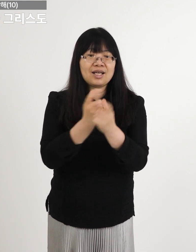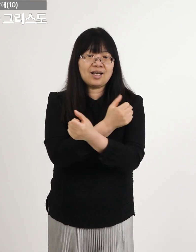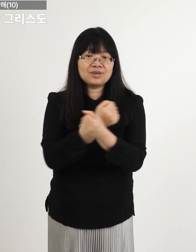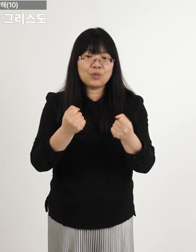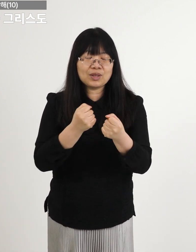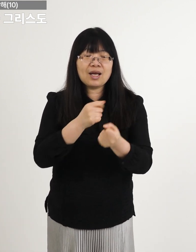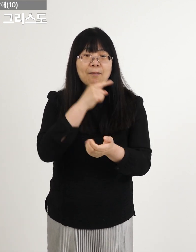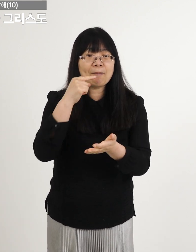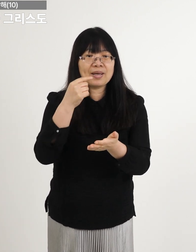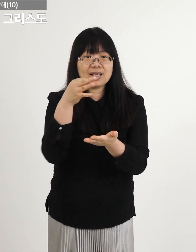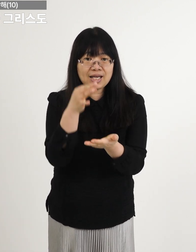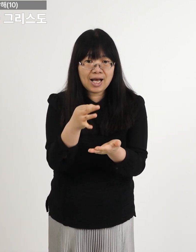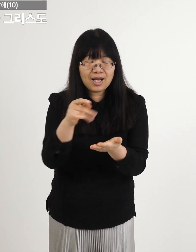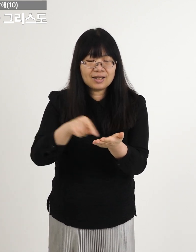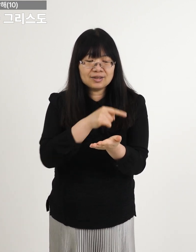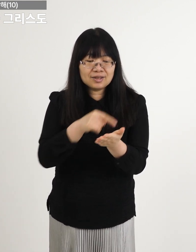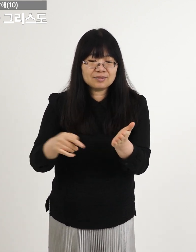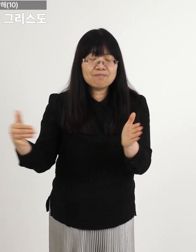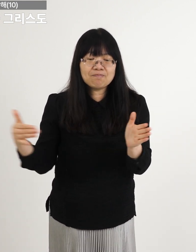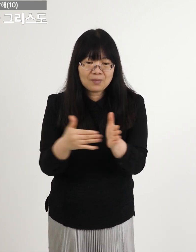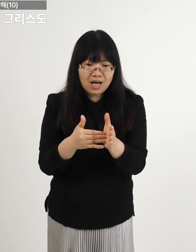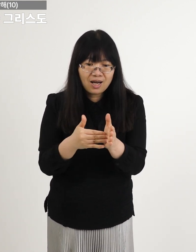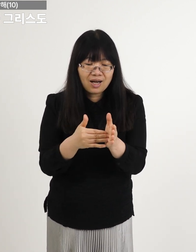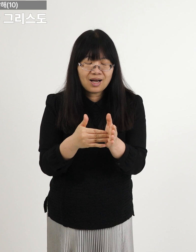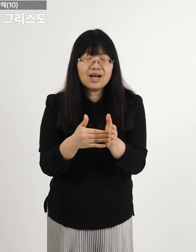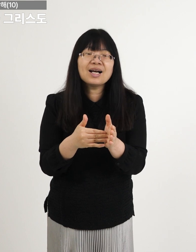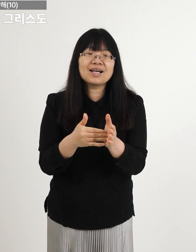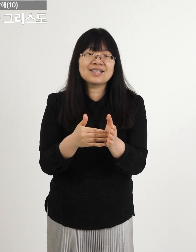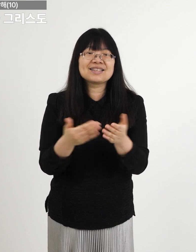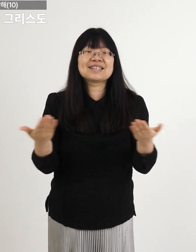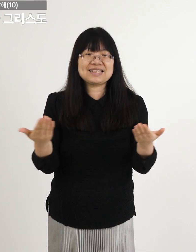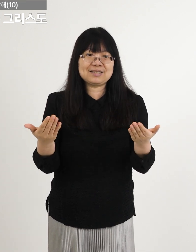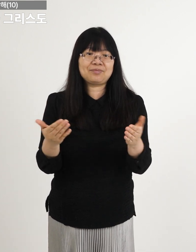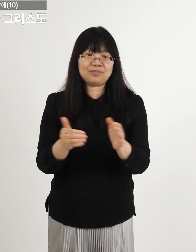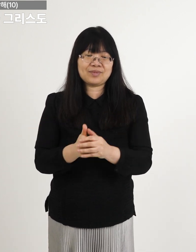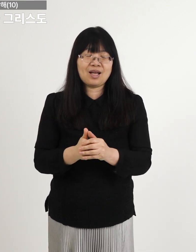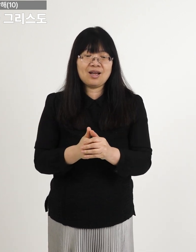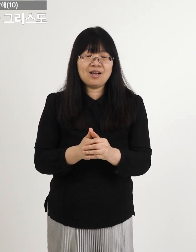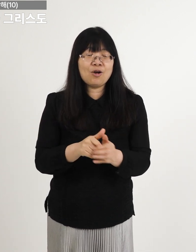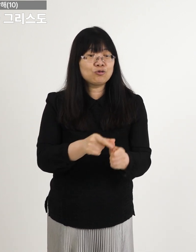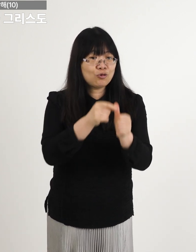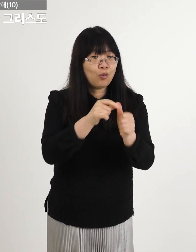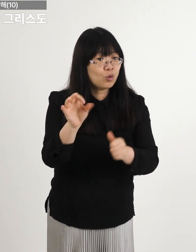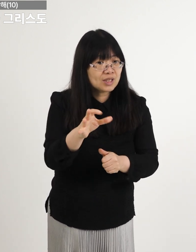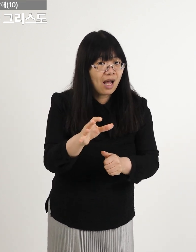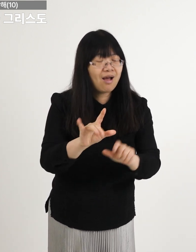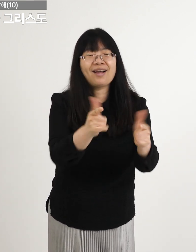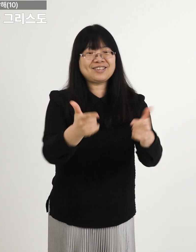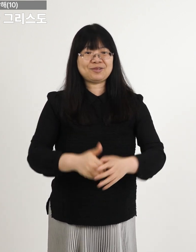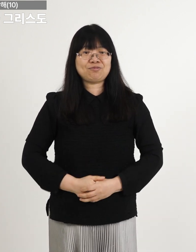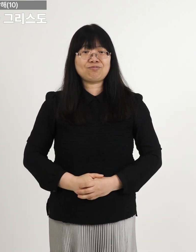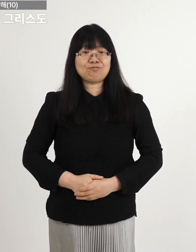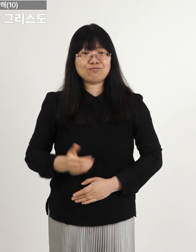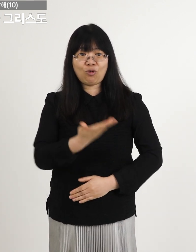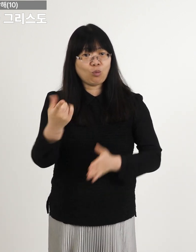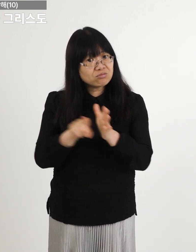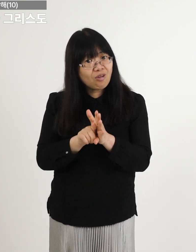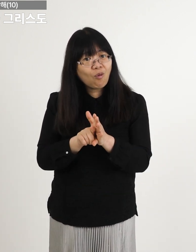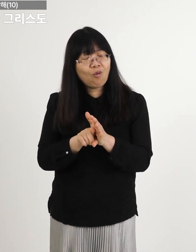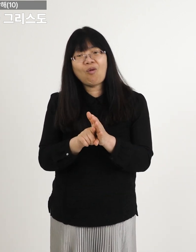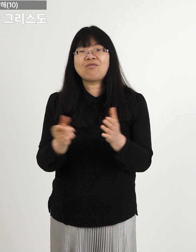대속에 피값이 지불된 사건이에요. 구원은 공짜가 아니에요.